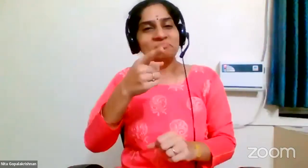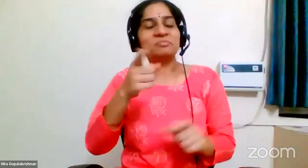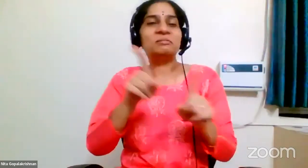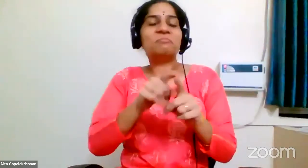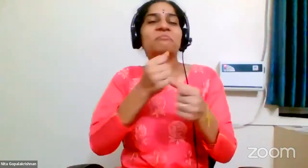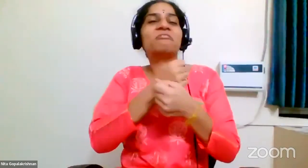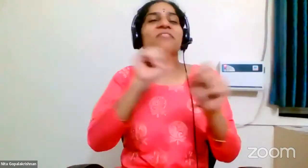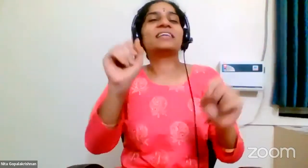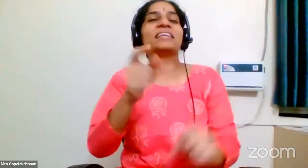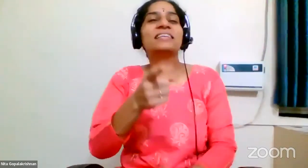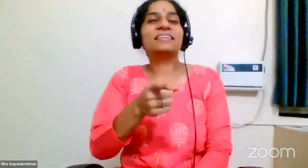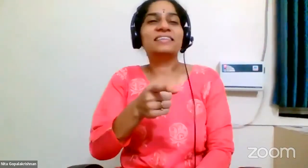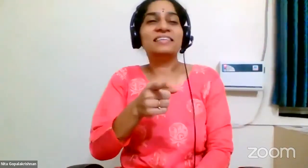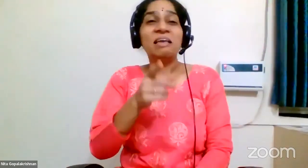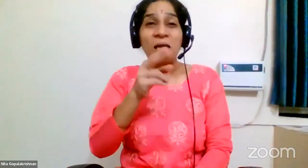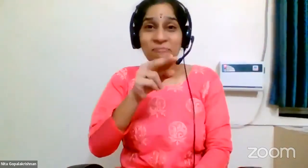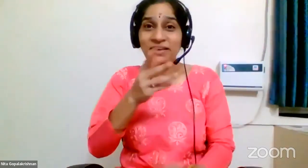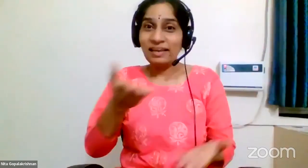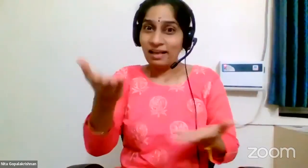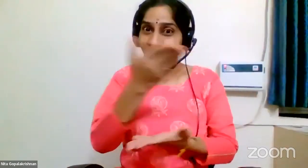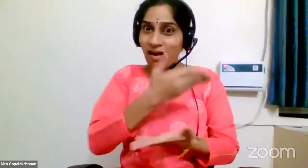ये हमारे फायदे के लिए है।